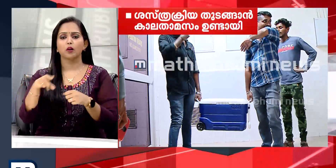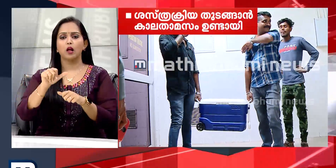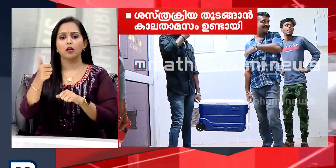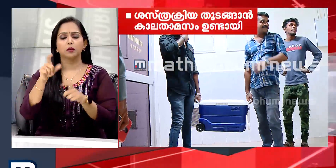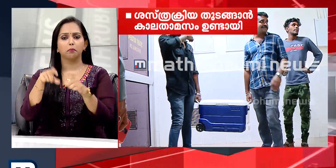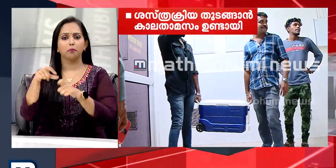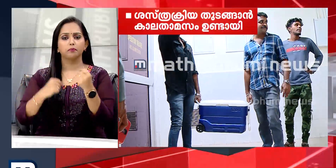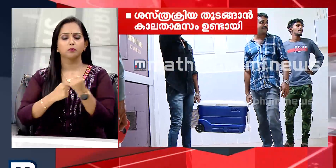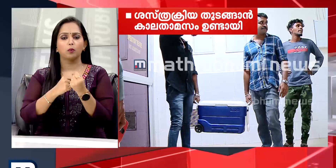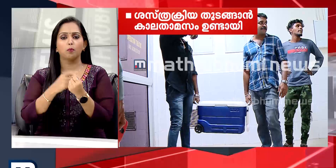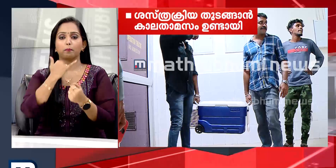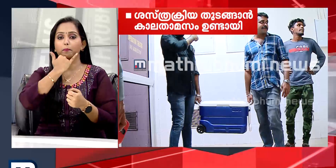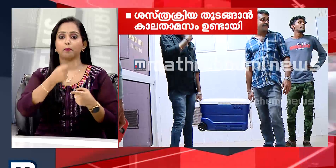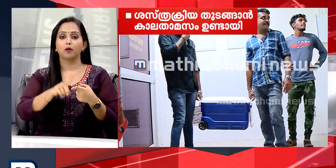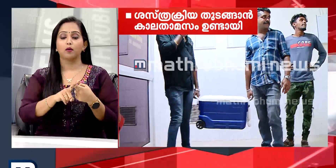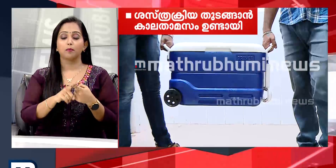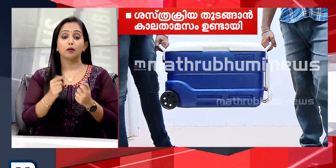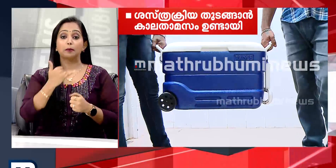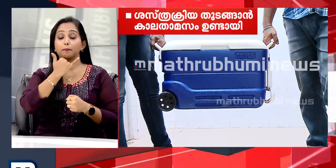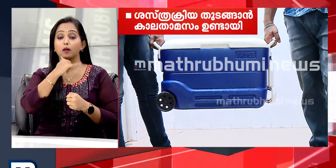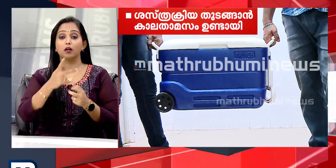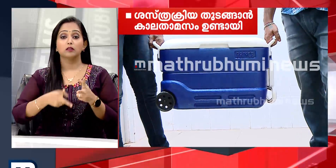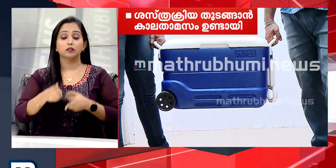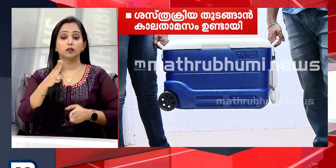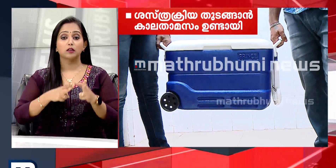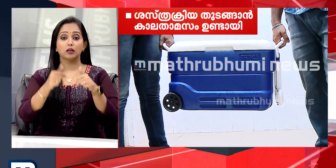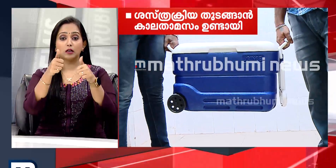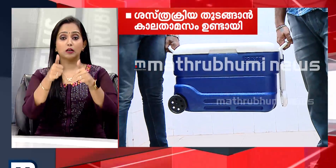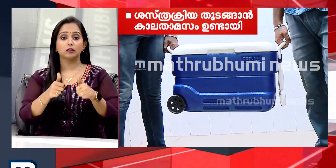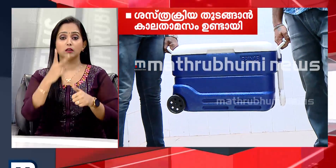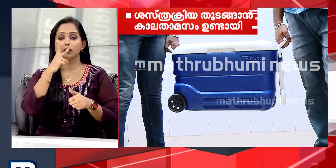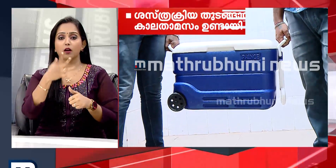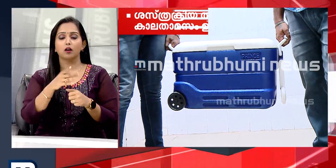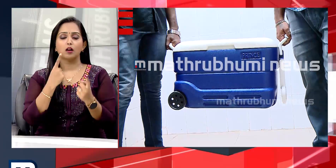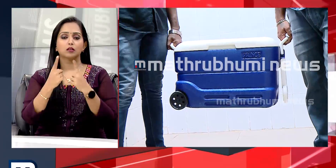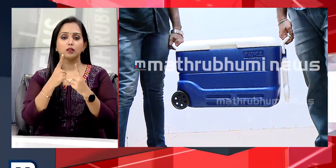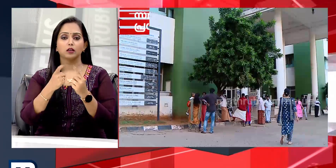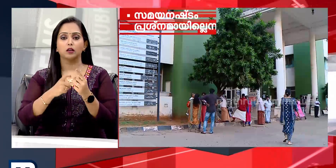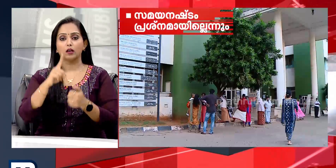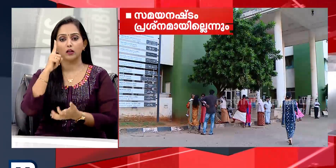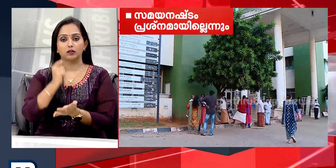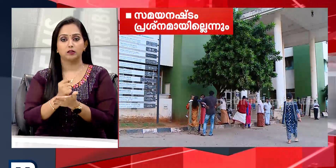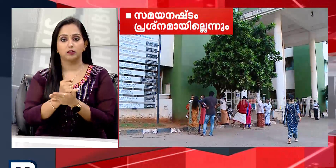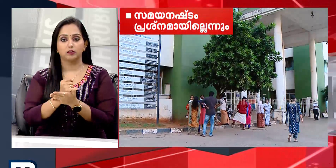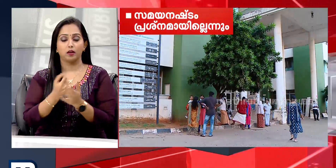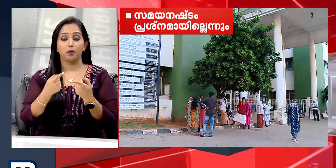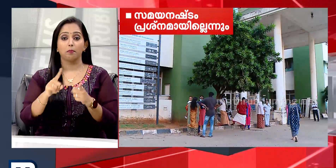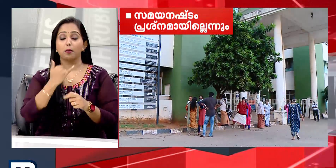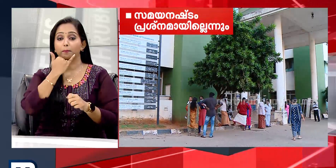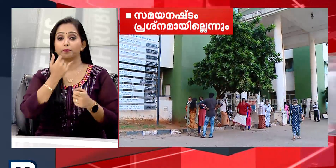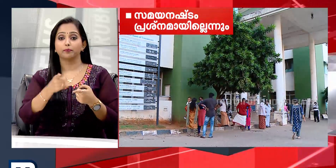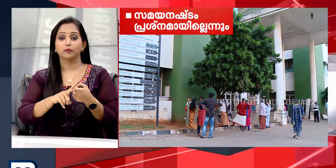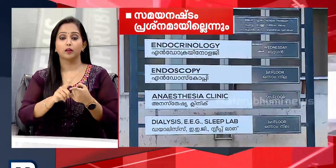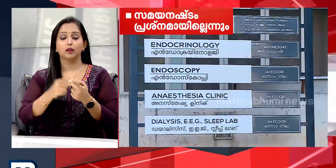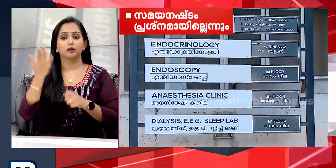വരുത്തി. എന്നാൽ ഈ വീഴ്ചകളൊന്നും ശസ്ത്രക്രിയയുടെ ഫലത്തെ ബാധിച്ചിട്ടില്ലെന്നാണ് അന്വേഷണത്തിലെ നിഗമനം. ഏകോപനത്തിലെ വീഴ്ച ചൂണ്ടിക്കാട്ടി